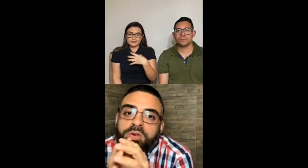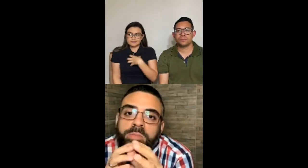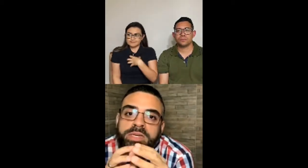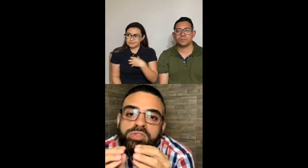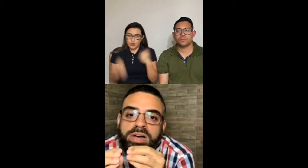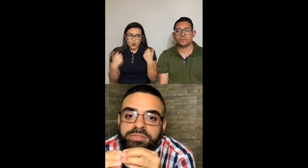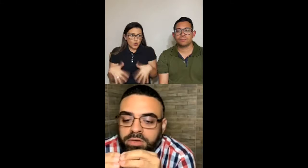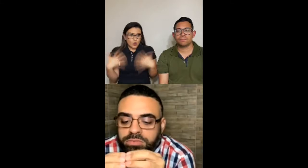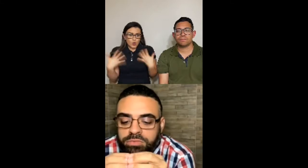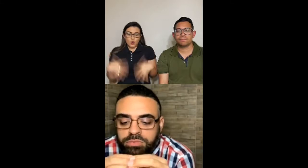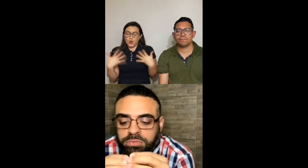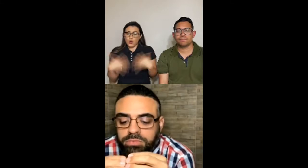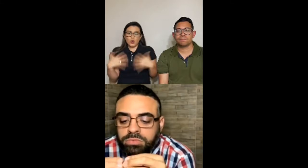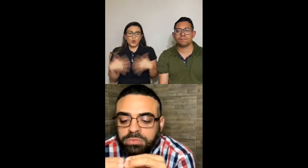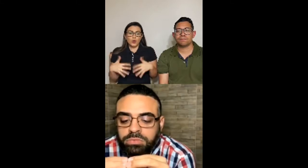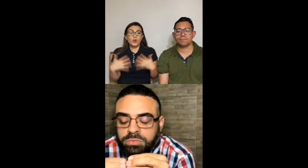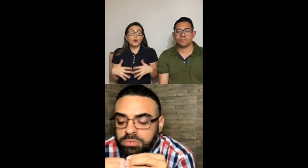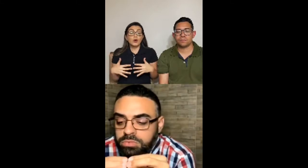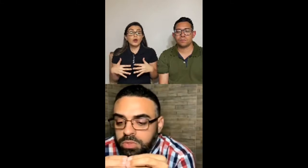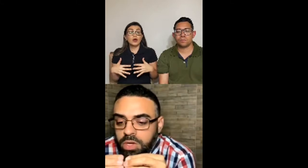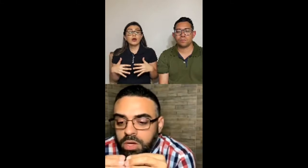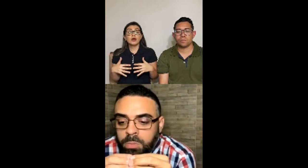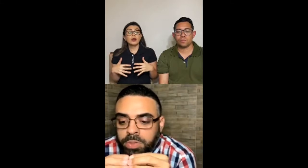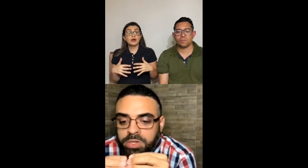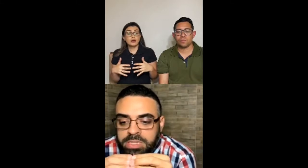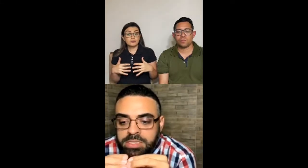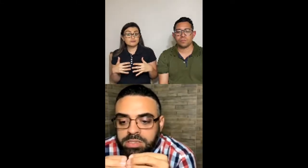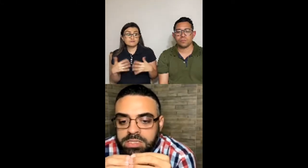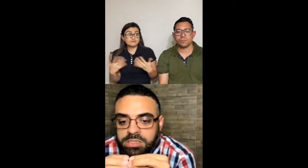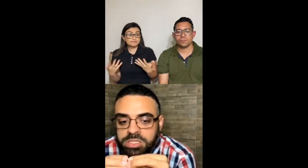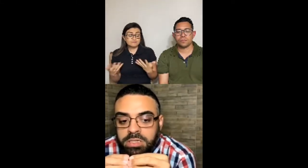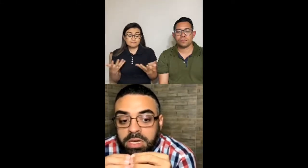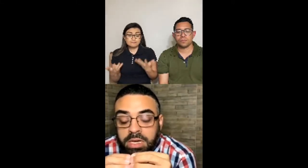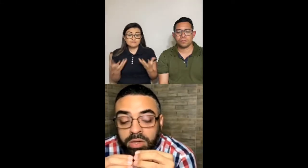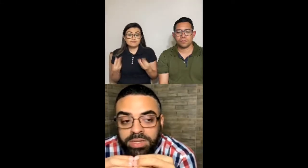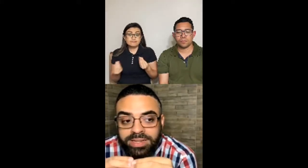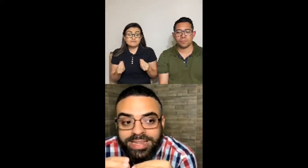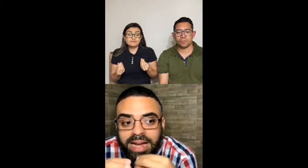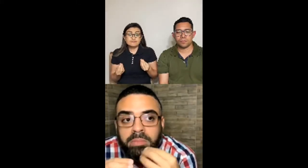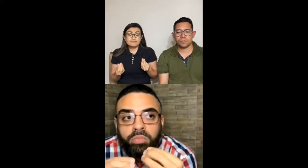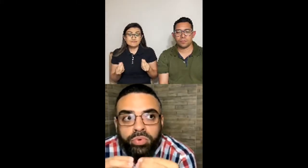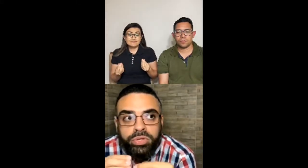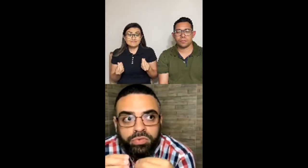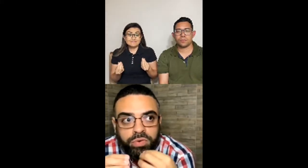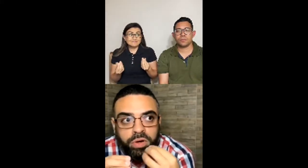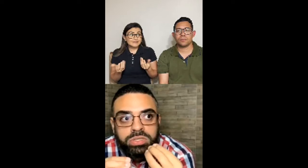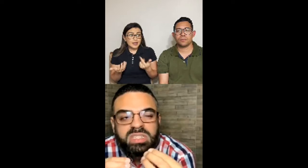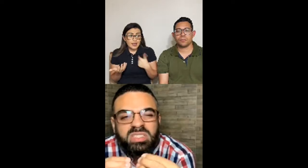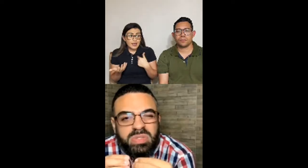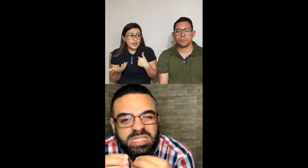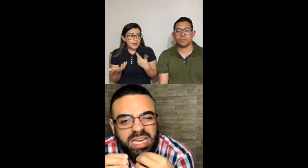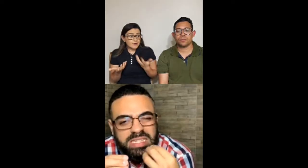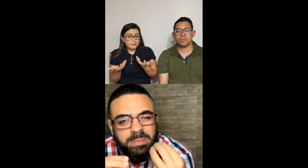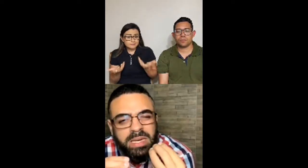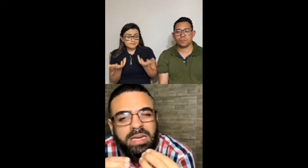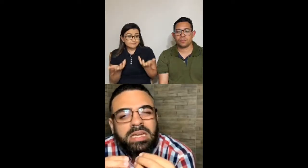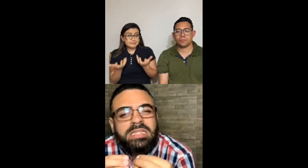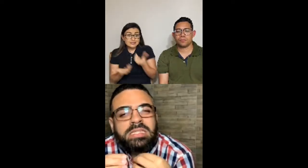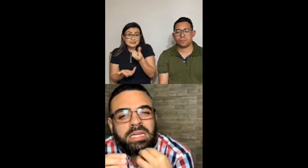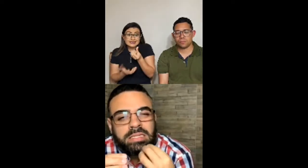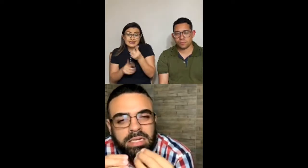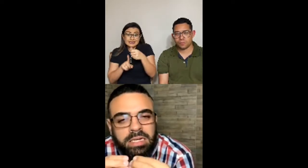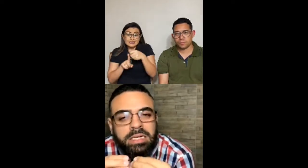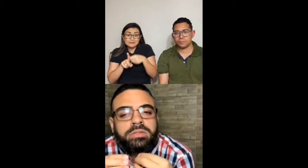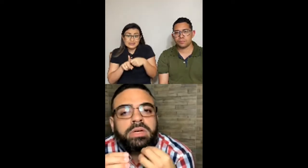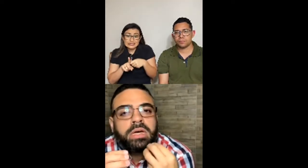Nessa chegada, o desafio foi muito grande. Porque começou a haver um processo assim